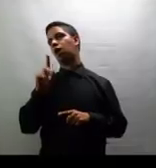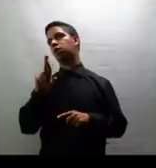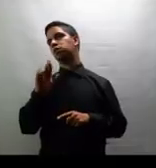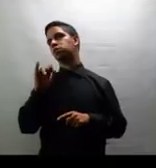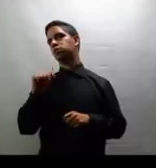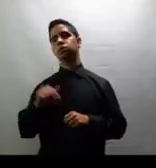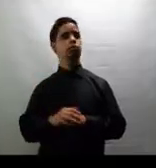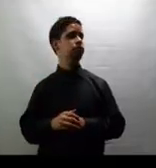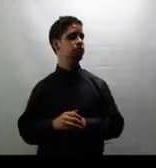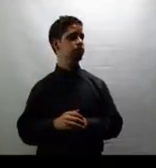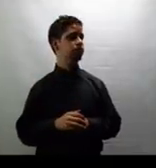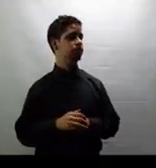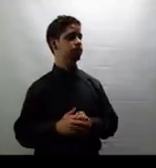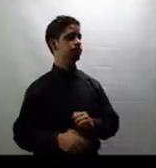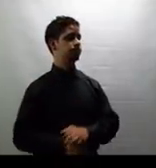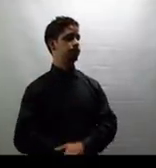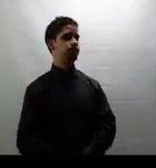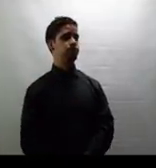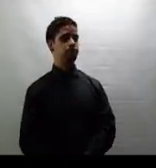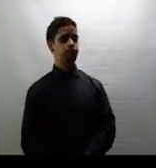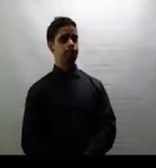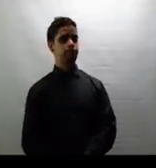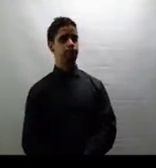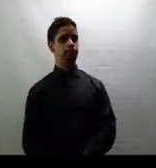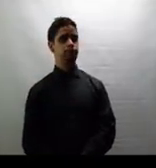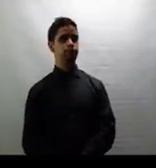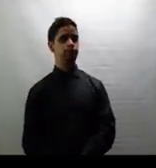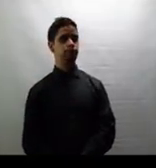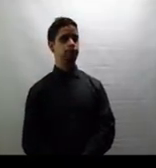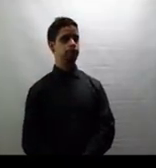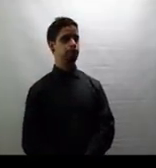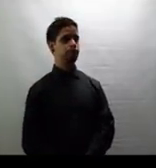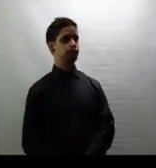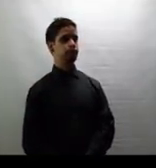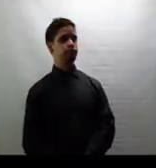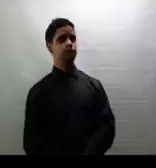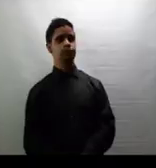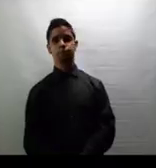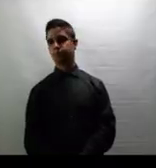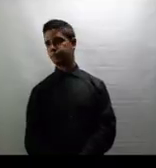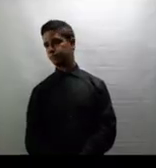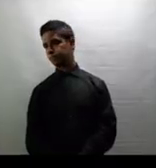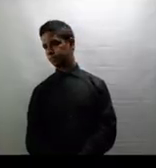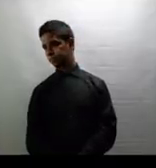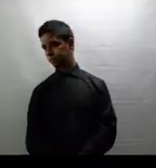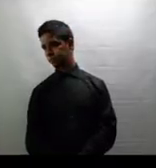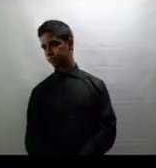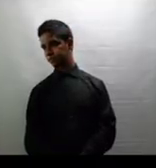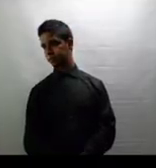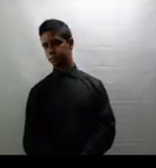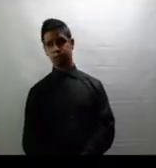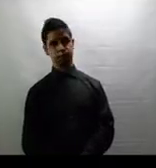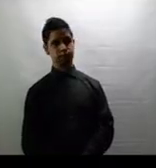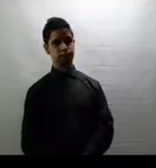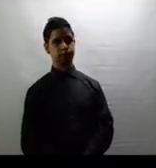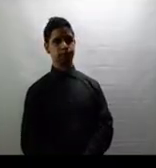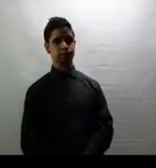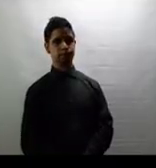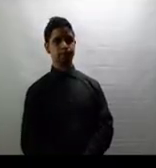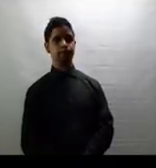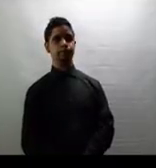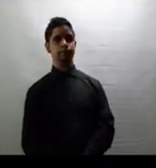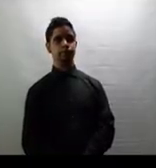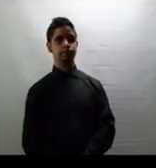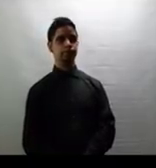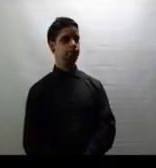raro que tenían que subir al facebook live y bueno estamos con javier agarra el bizcocho aprenderlos se me